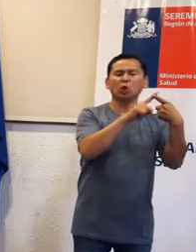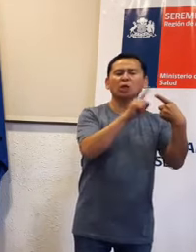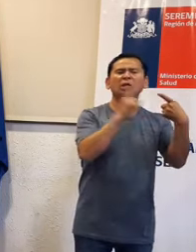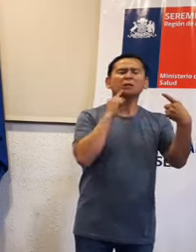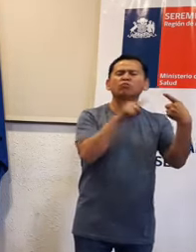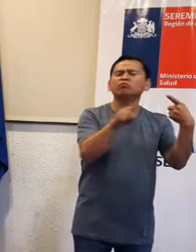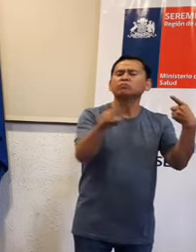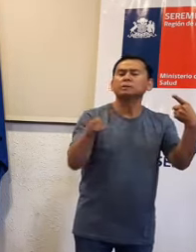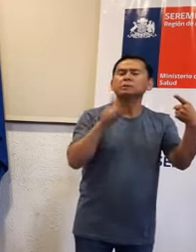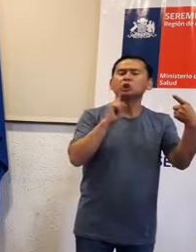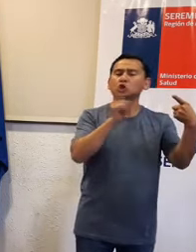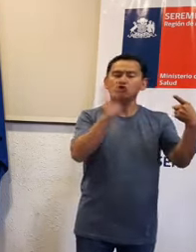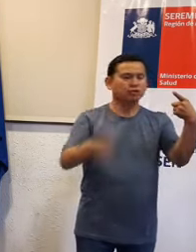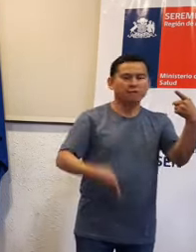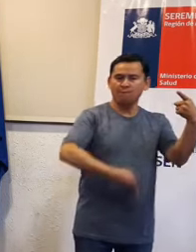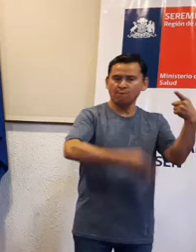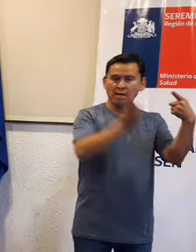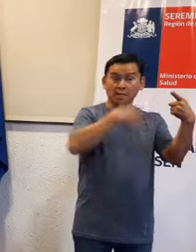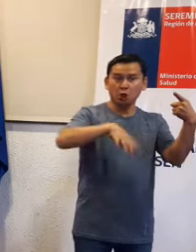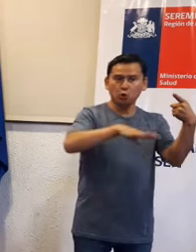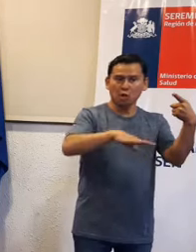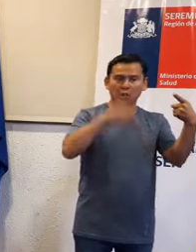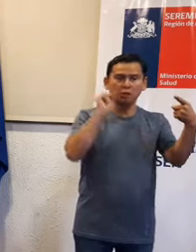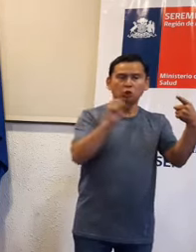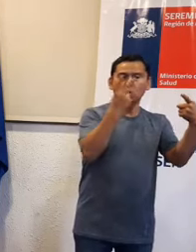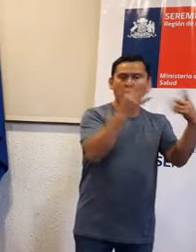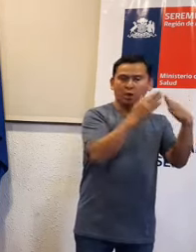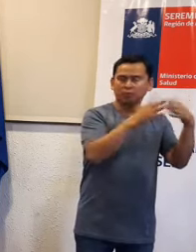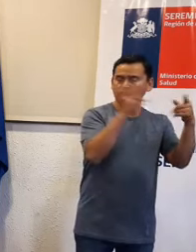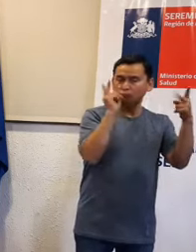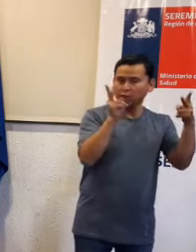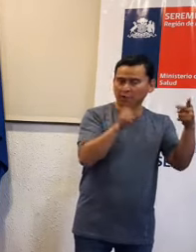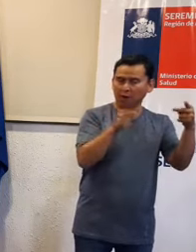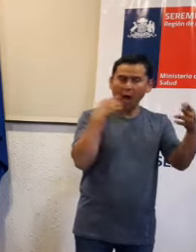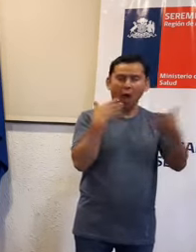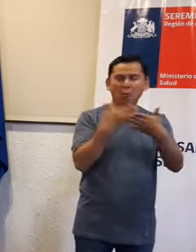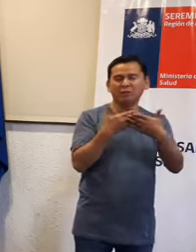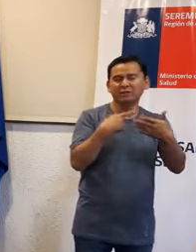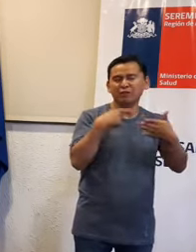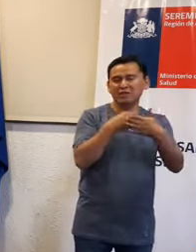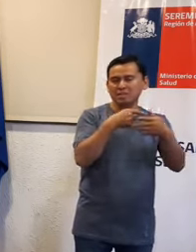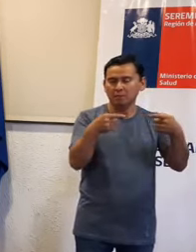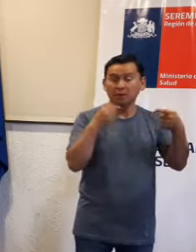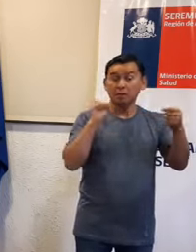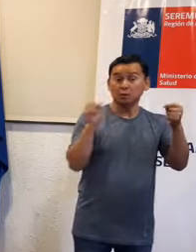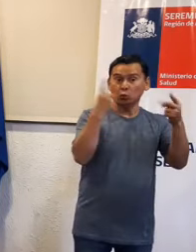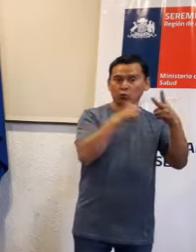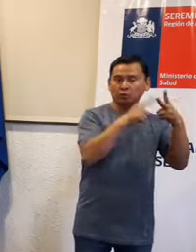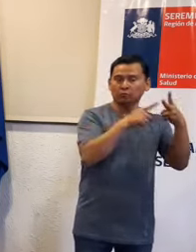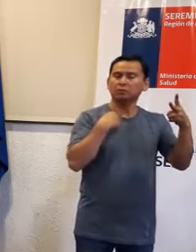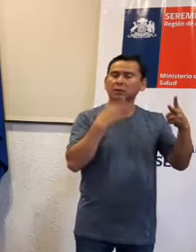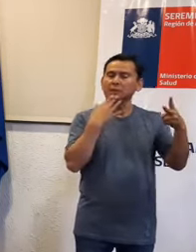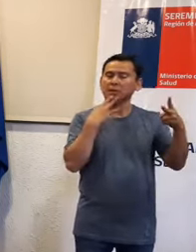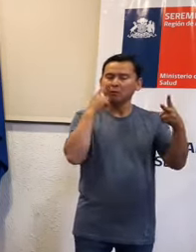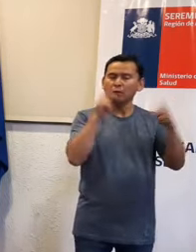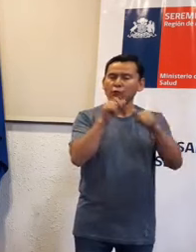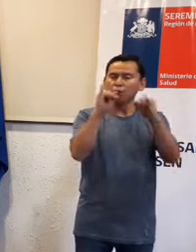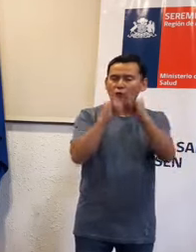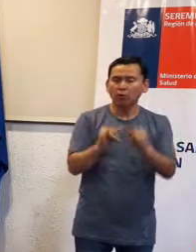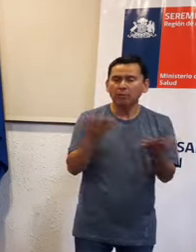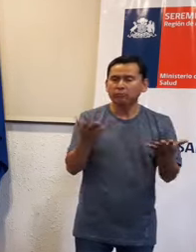personas no salgan de las ciudades a una segunda residencia aprovechando el fin de semana y en segundo término también establecer medidas